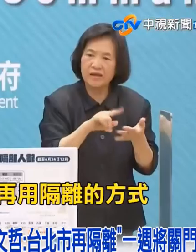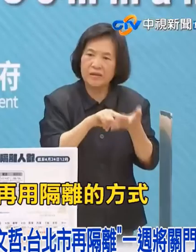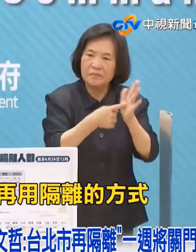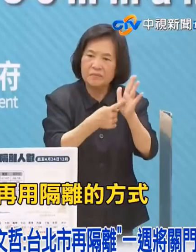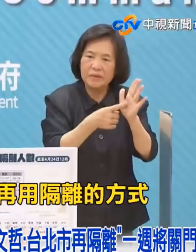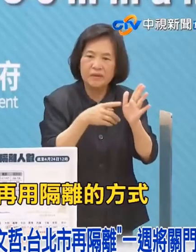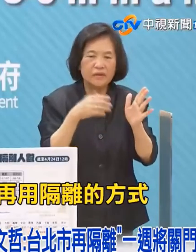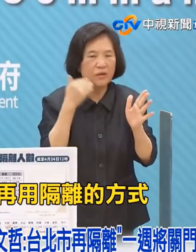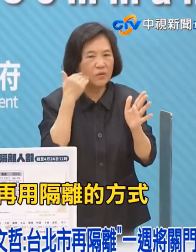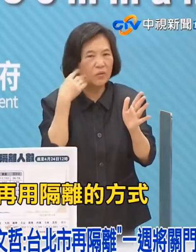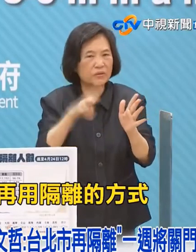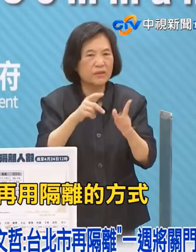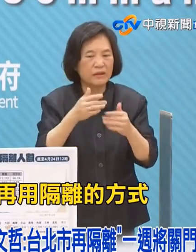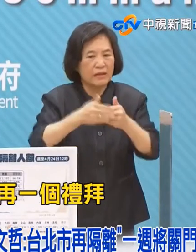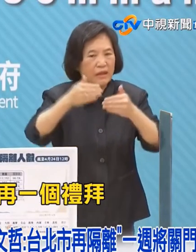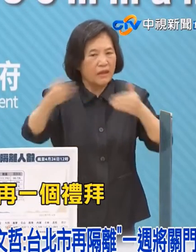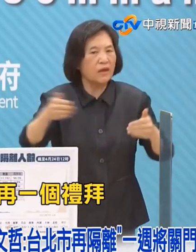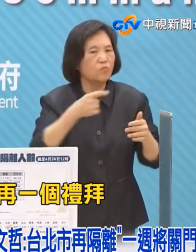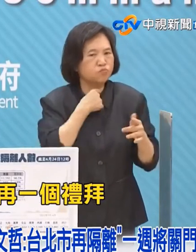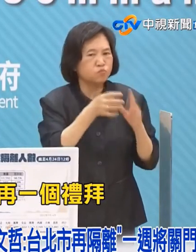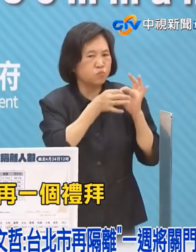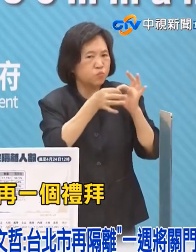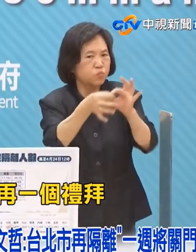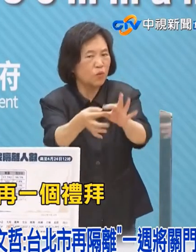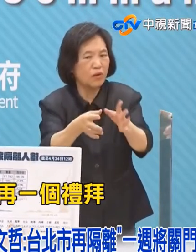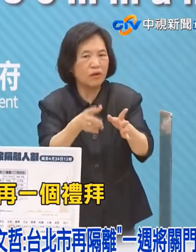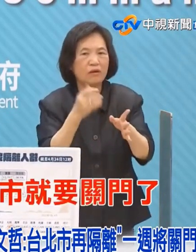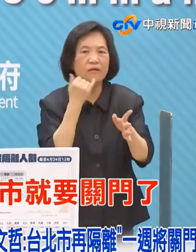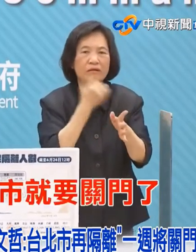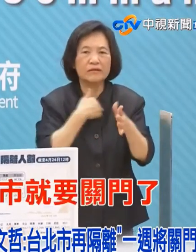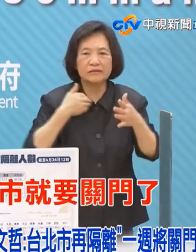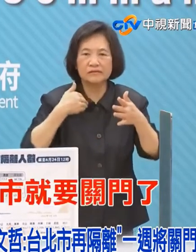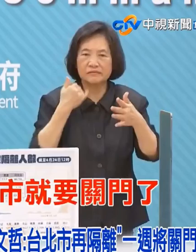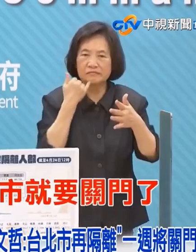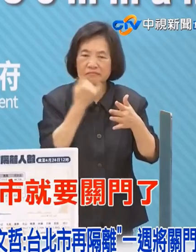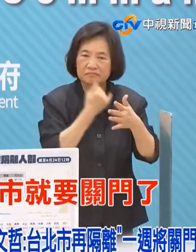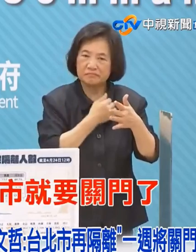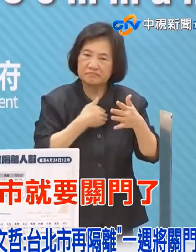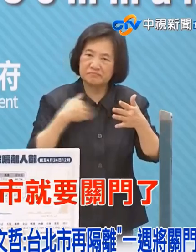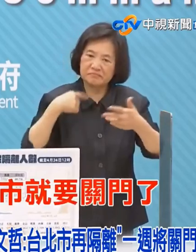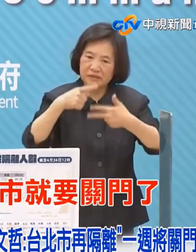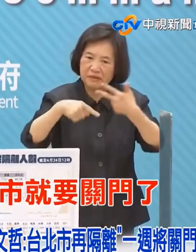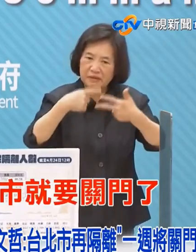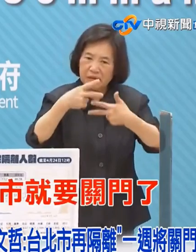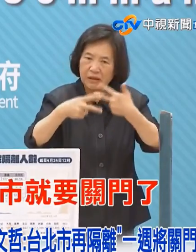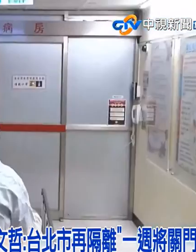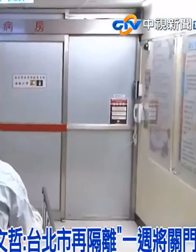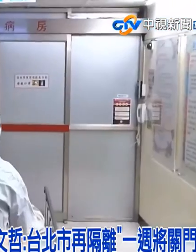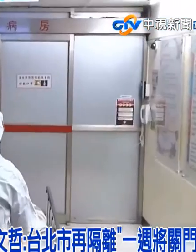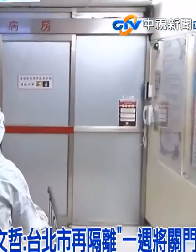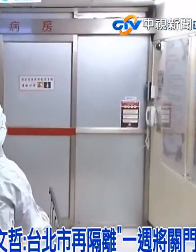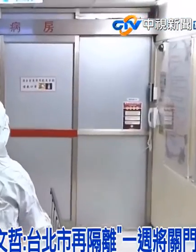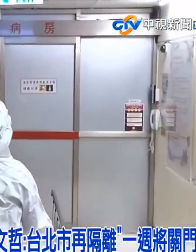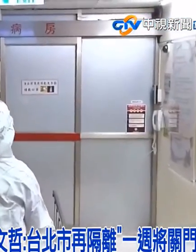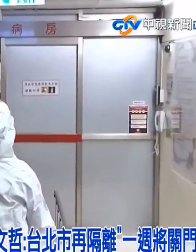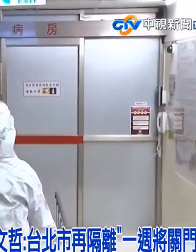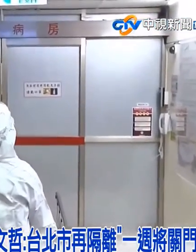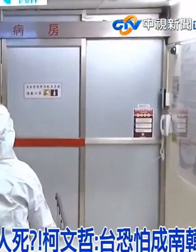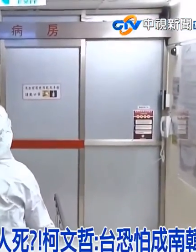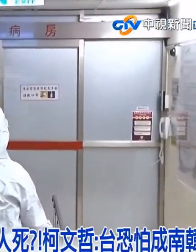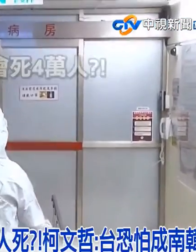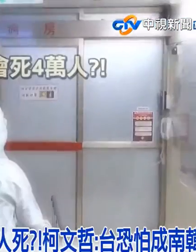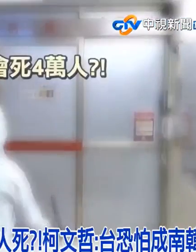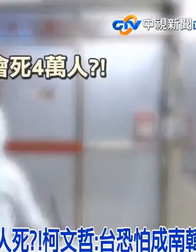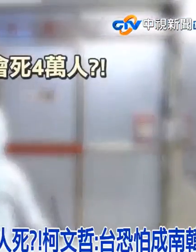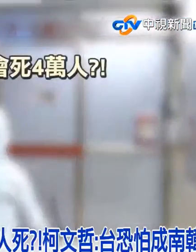17816人，如果还要再用这种隔离的方式，我看再一个礼拜，台北市就下档了，就关门了。 不只是北市会瘫痪，柯